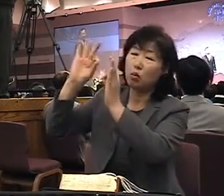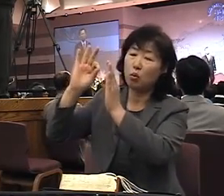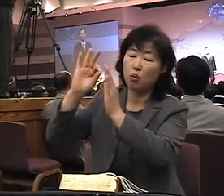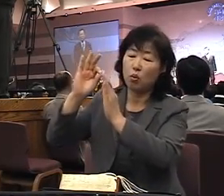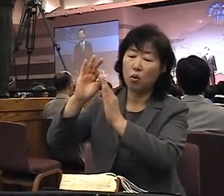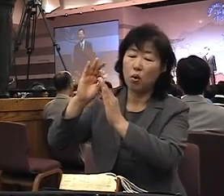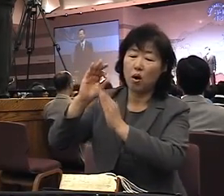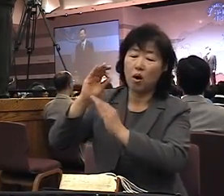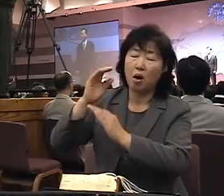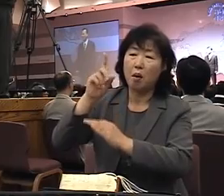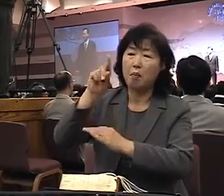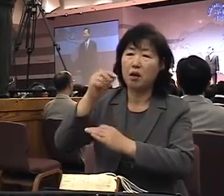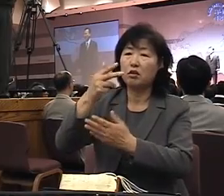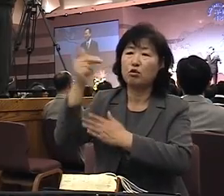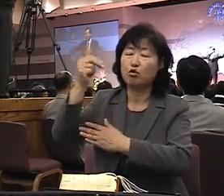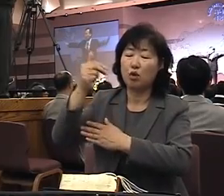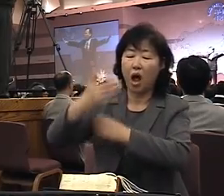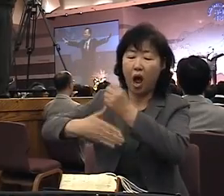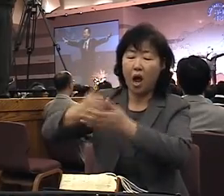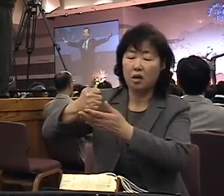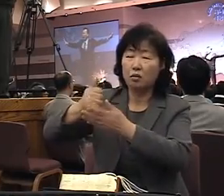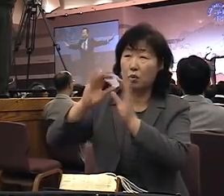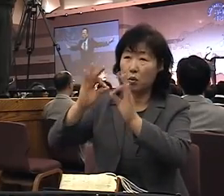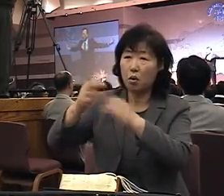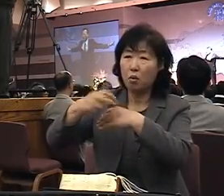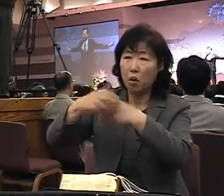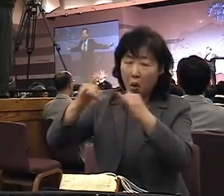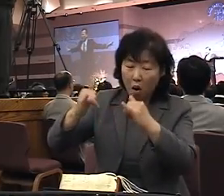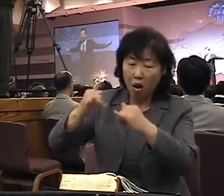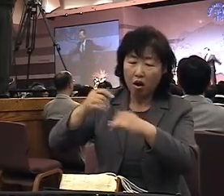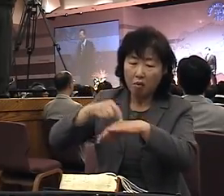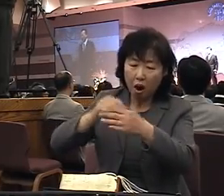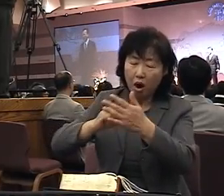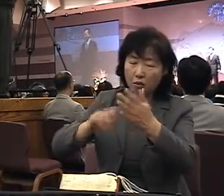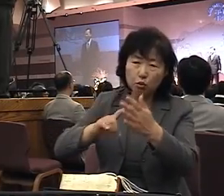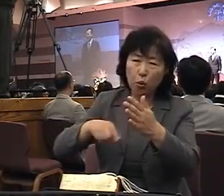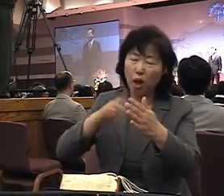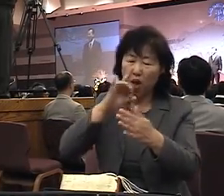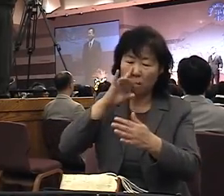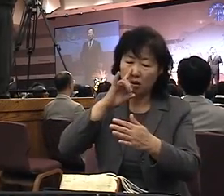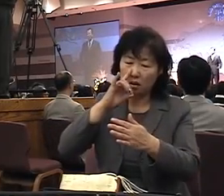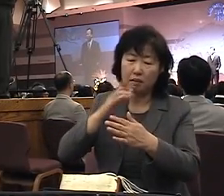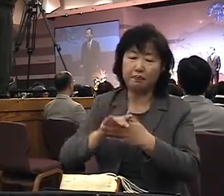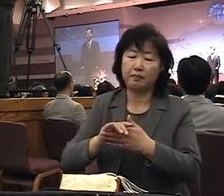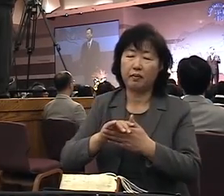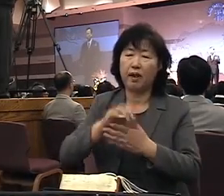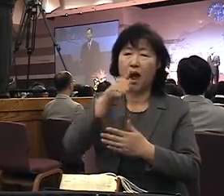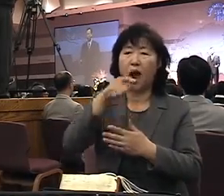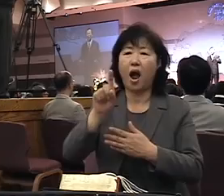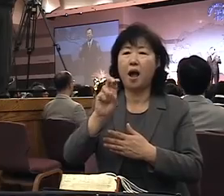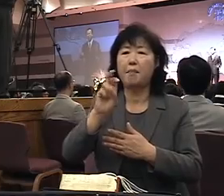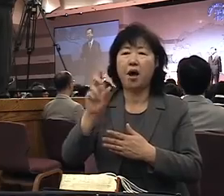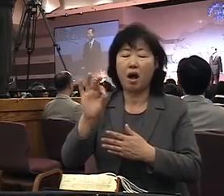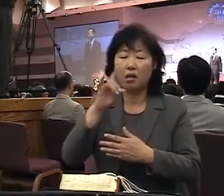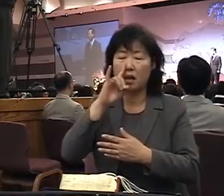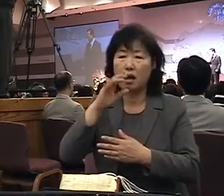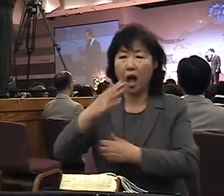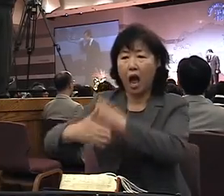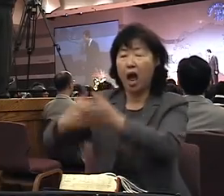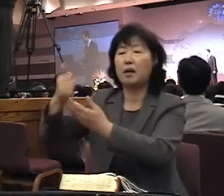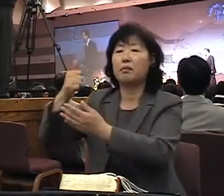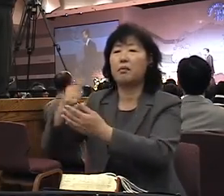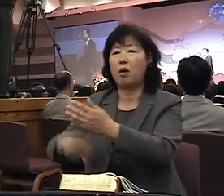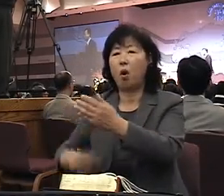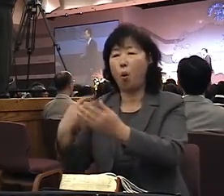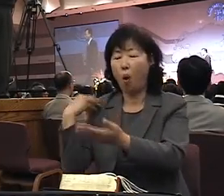하나님을 바라봄으로 인하여서 닥터들의 마음속에는 가망이 없지만 하나님 가운데서는 회복과 역전의